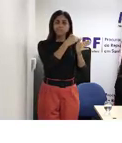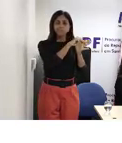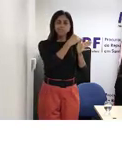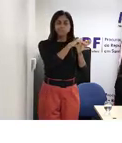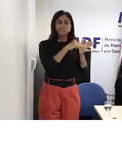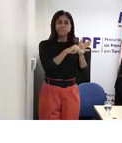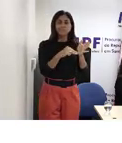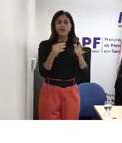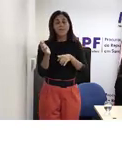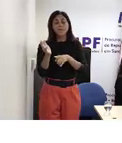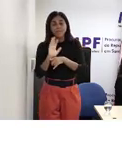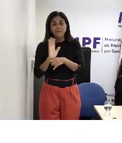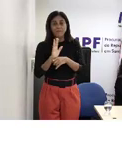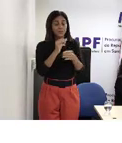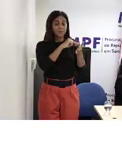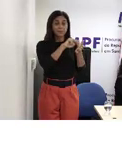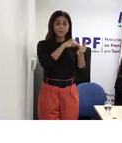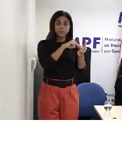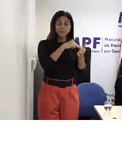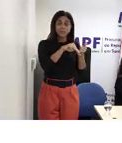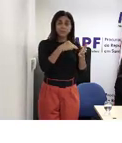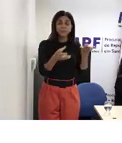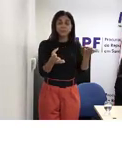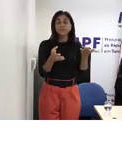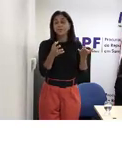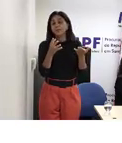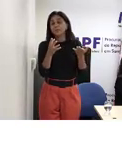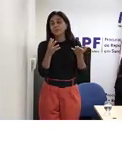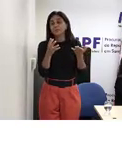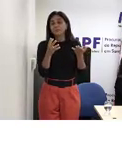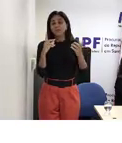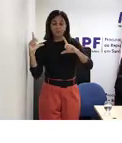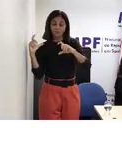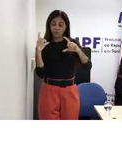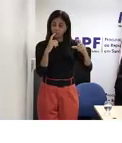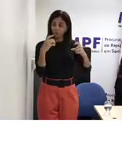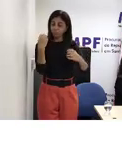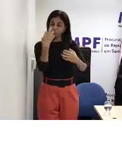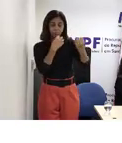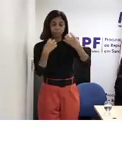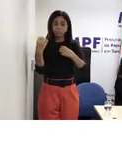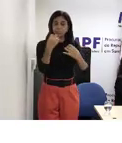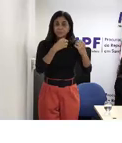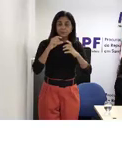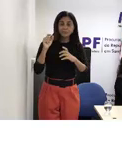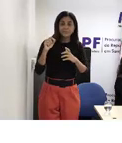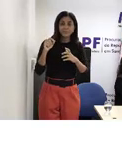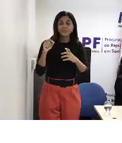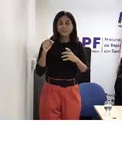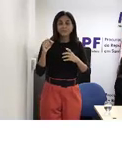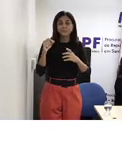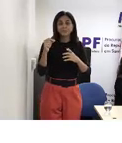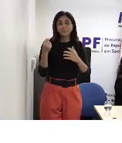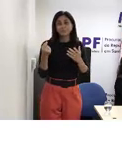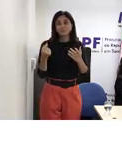enviar fotos e vídeos de onde em diversas poses e em diversos lugares ou seja essa adolescente aqui essa criança